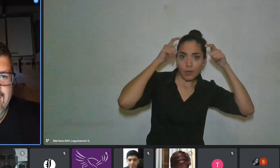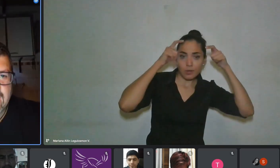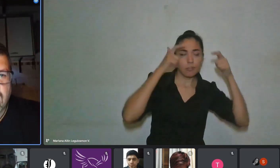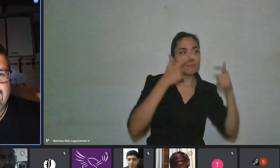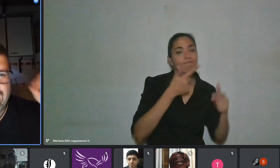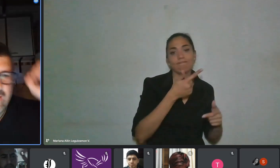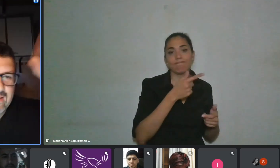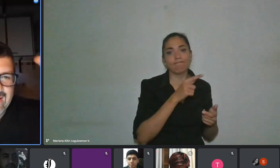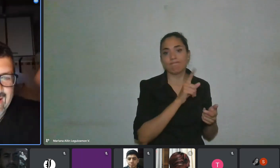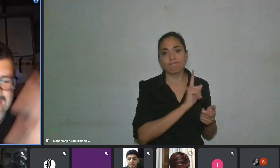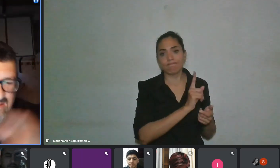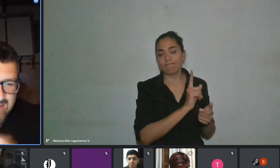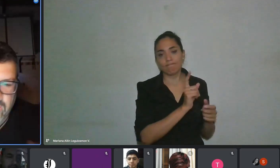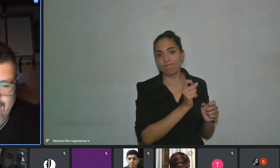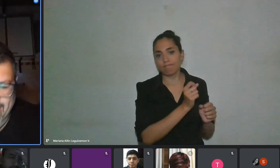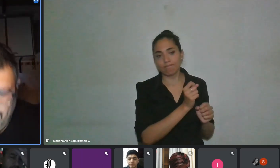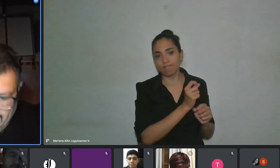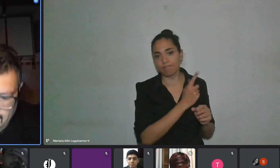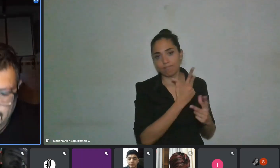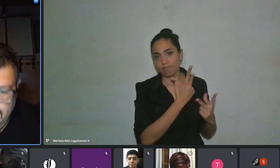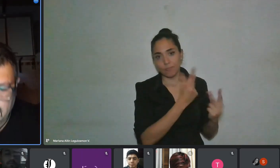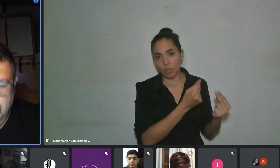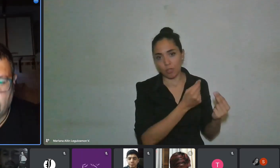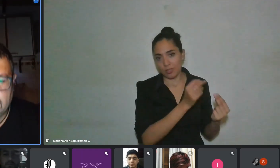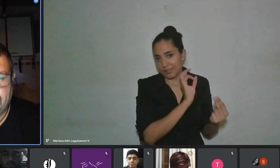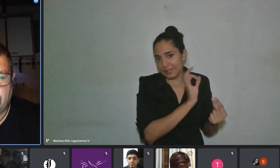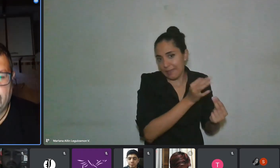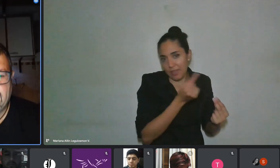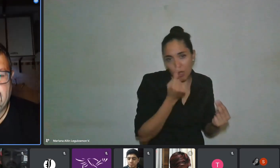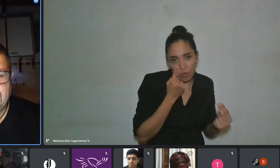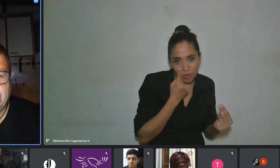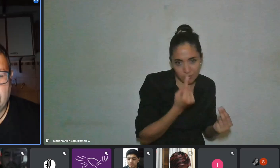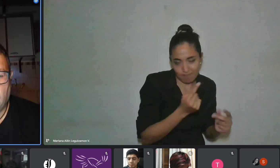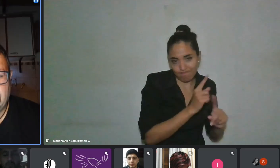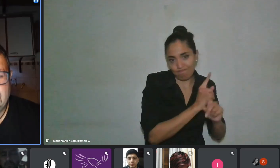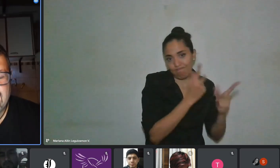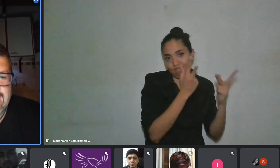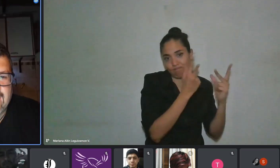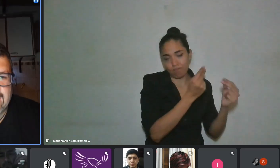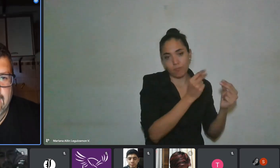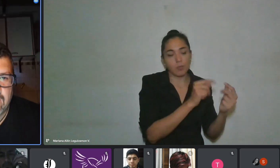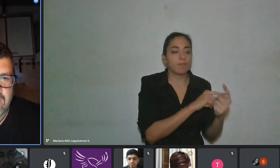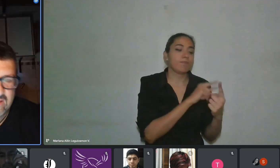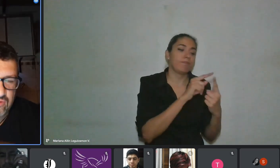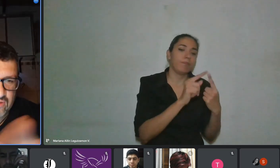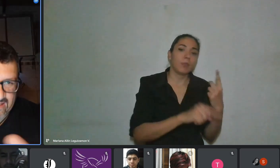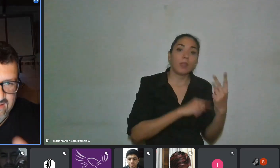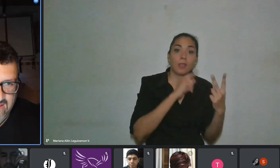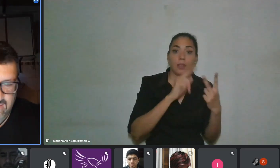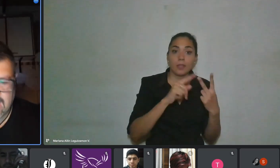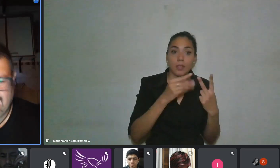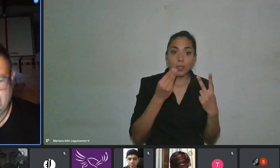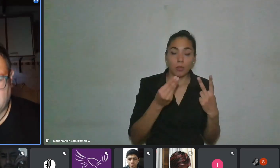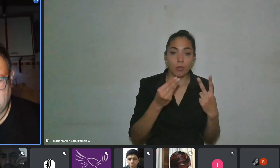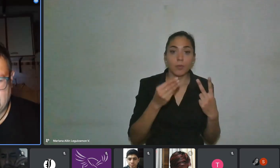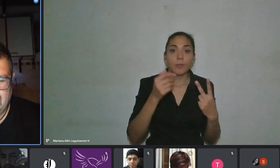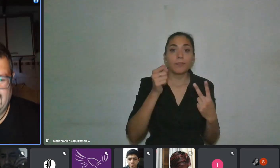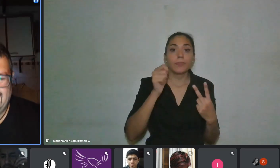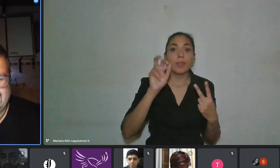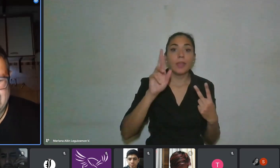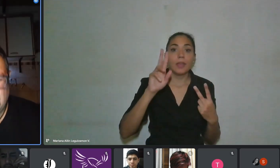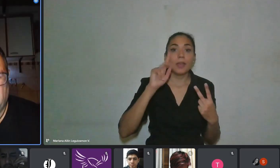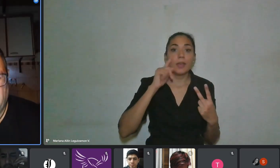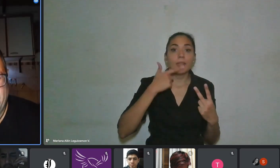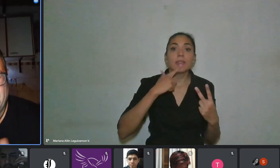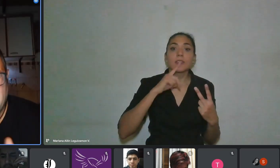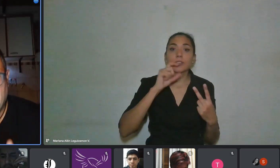decir, el monárquico, el tema de tener reyes, ya lo habían probado. Otra forma de organizarse es a través de una aristocracia. La aristocracia es